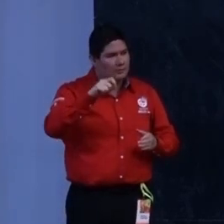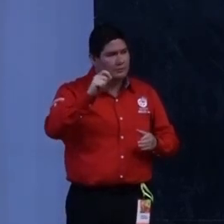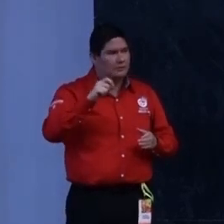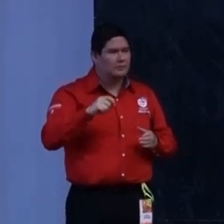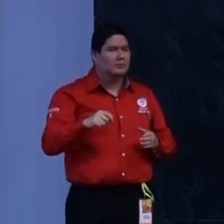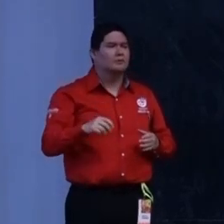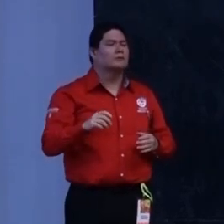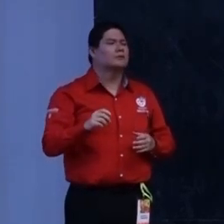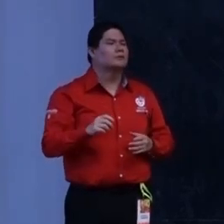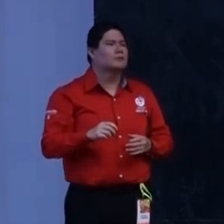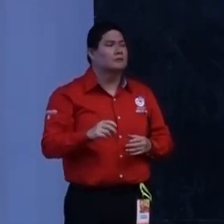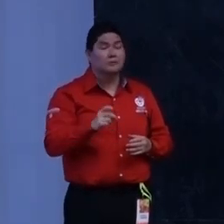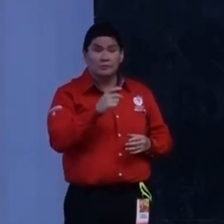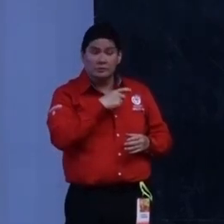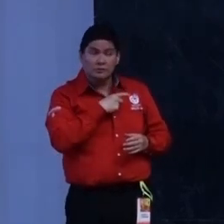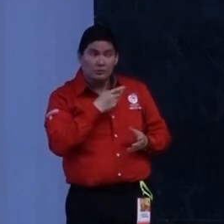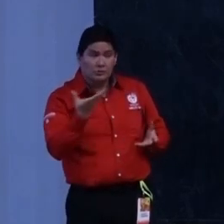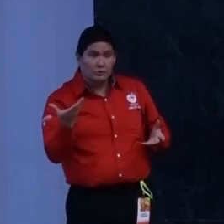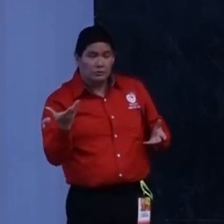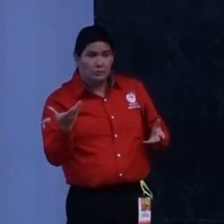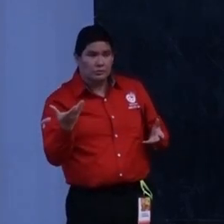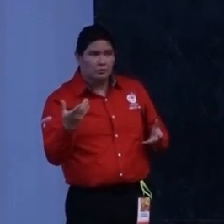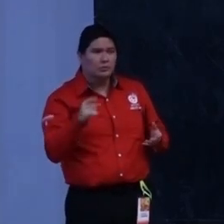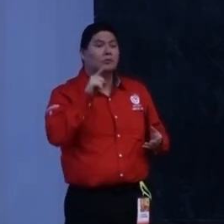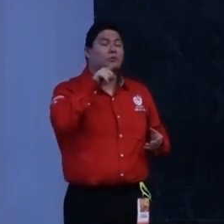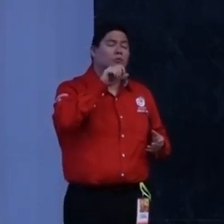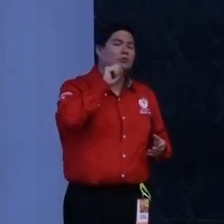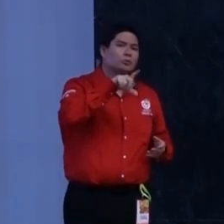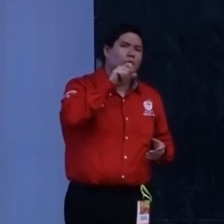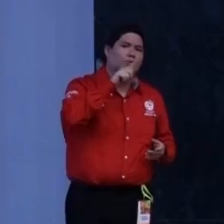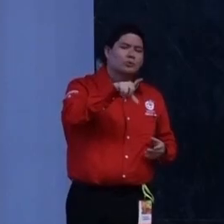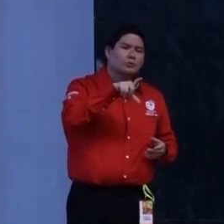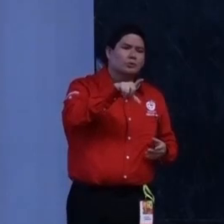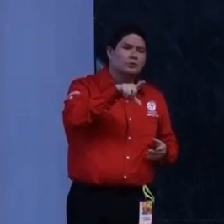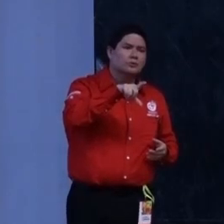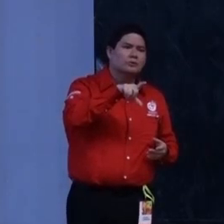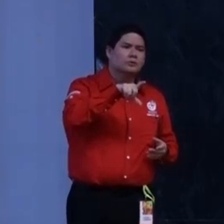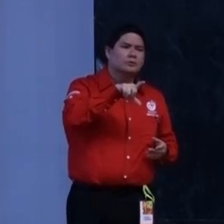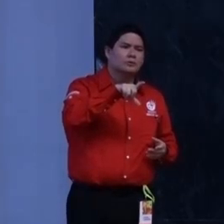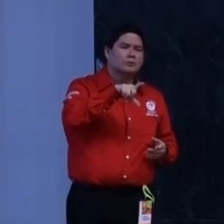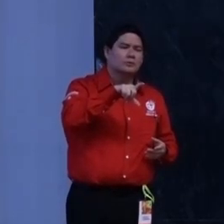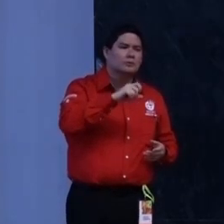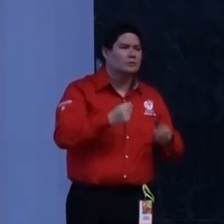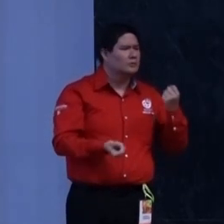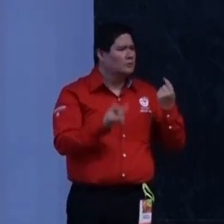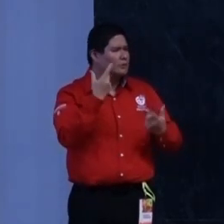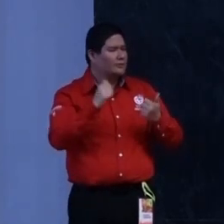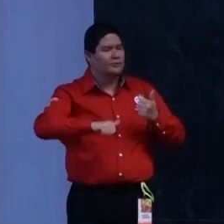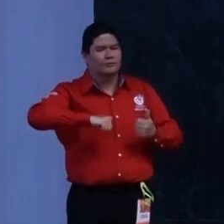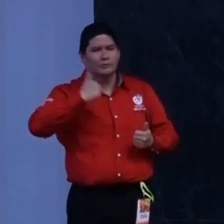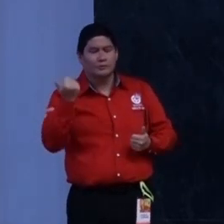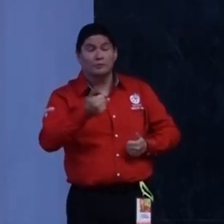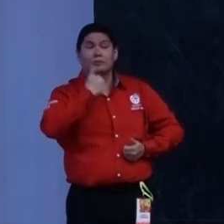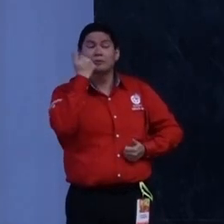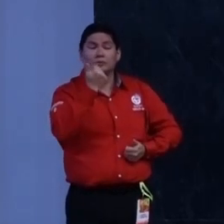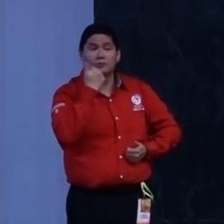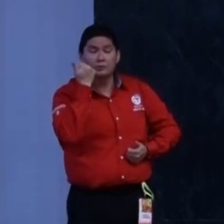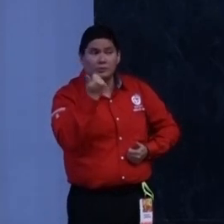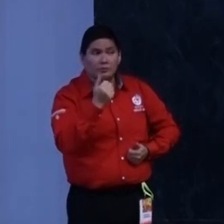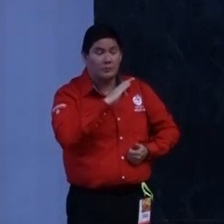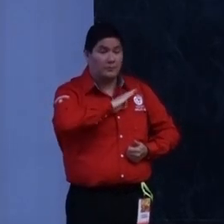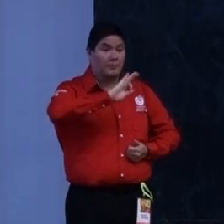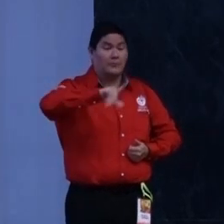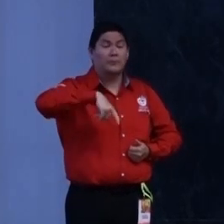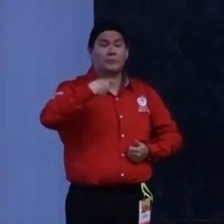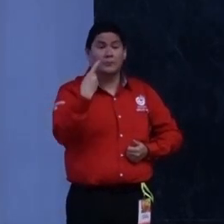la profesora, sino tú mismo o algún otro estudiante de esa orquesta pueden